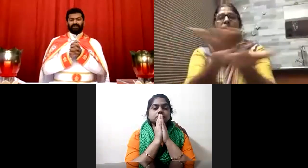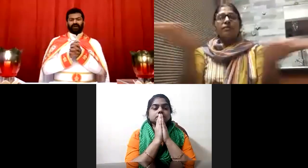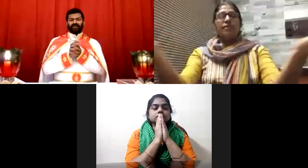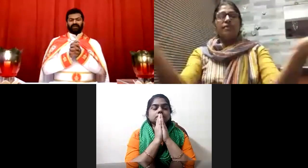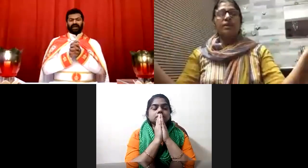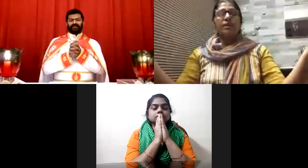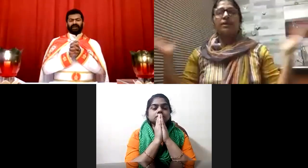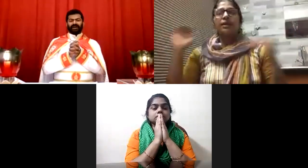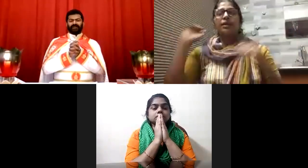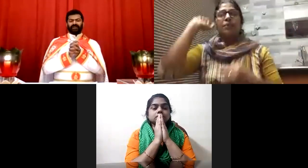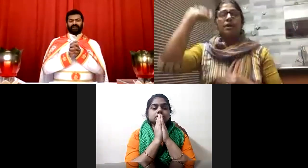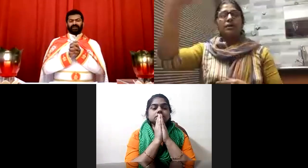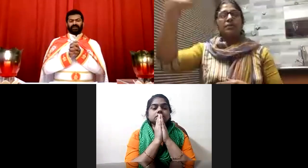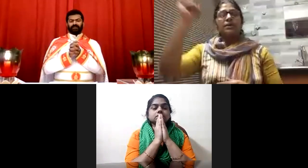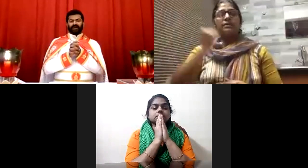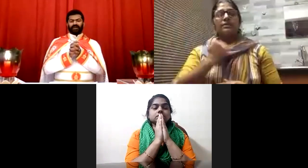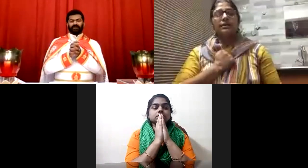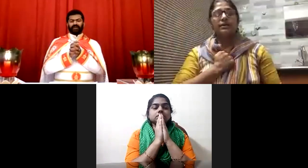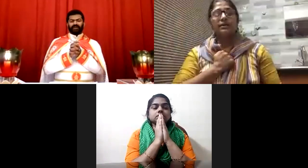അനവധ്യൻ മമ നാഥ നിൻ